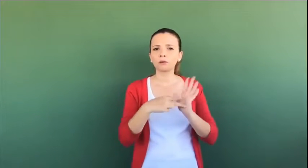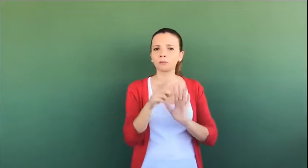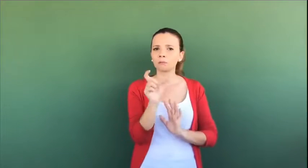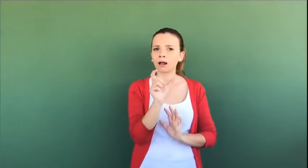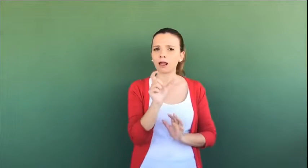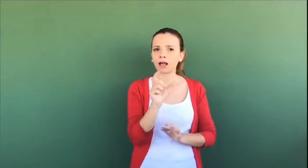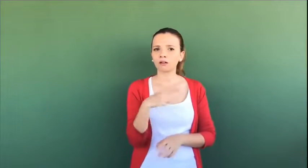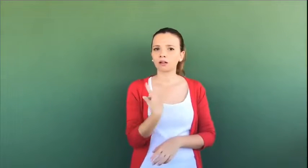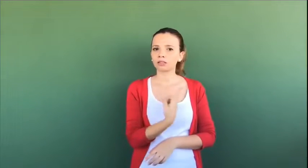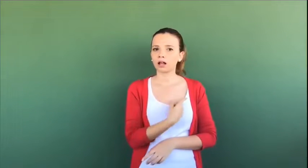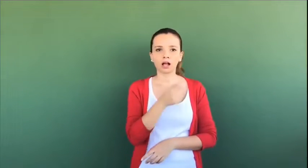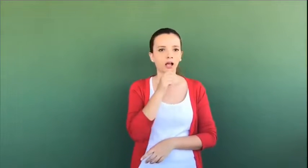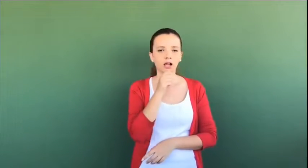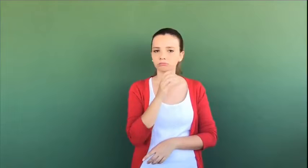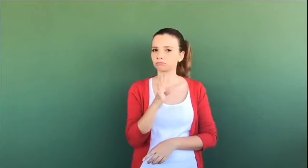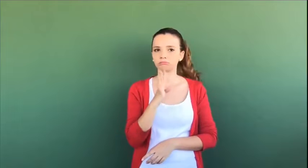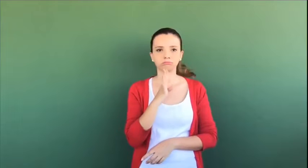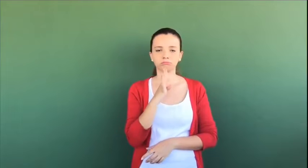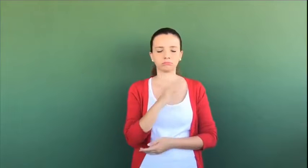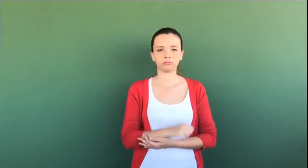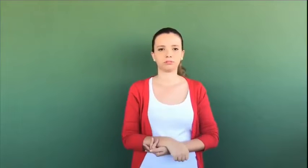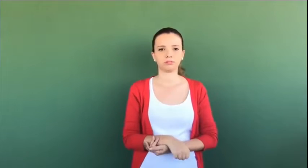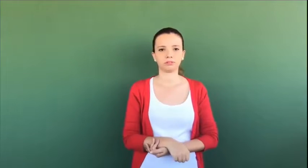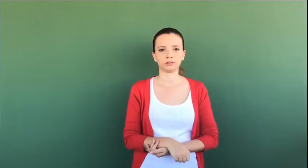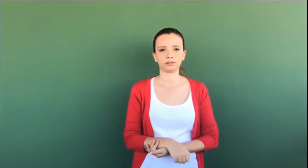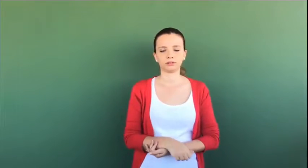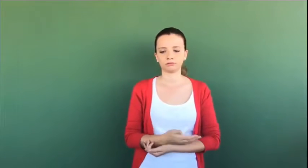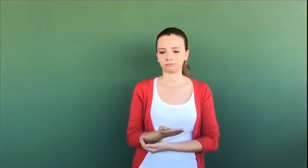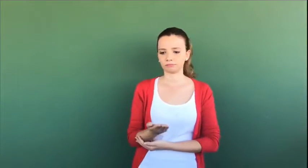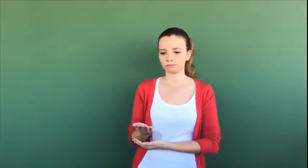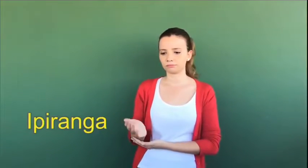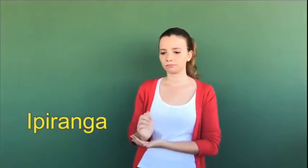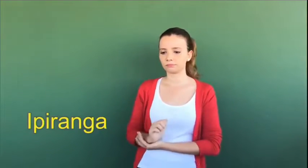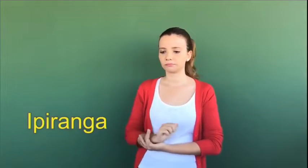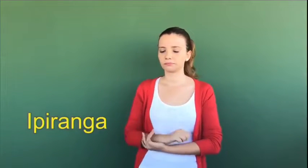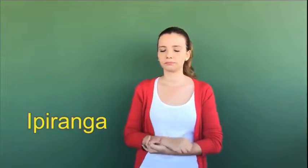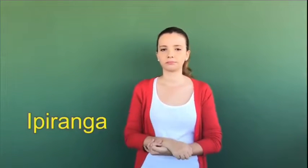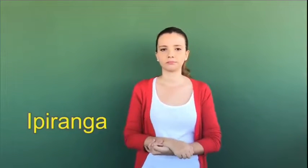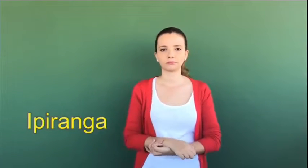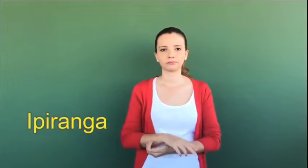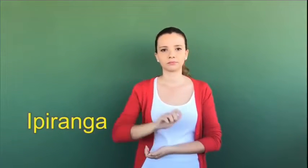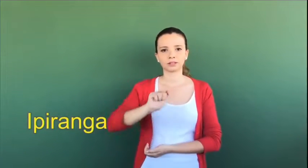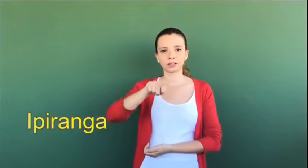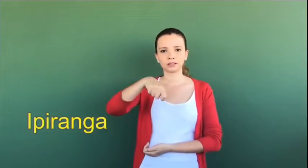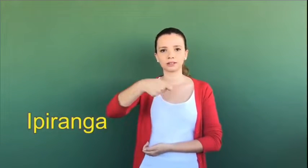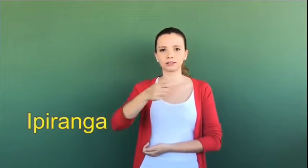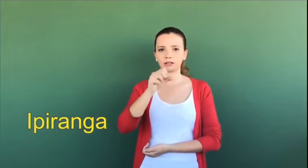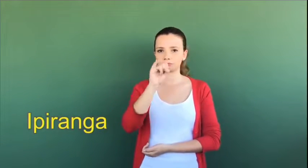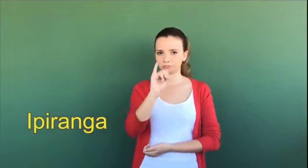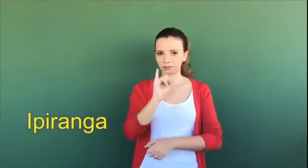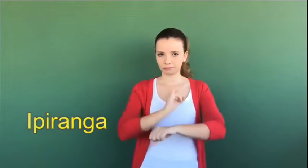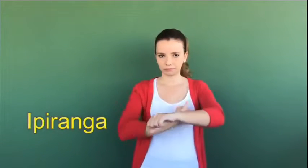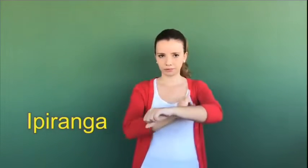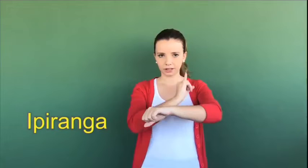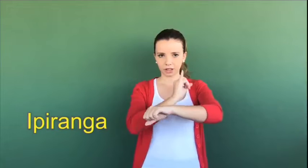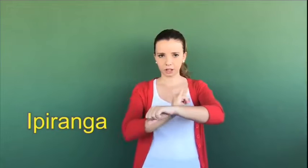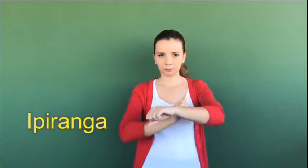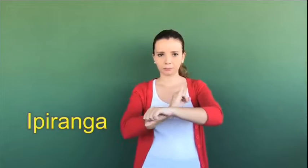Vamos começar então vendo o significado das palavras que ainda não conhecemos. Ipiranga, sinal.